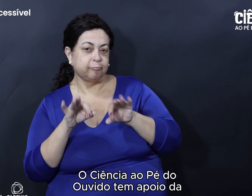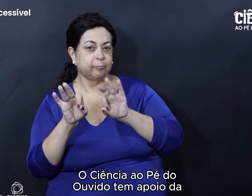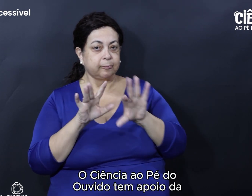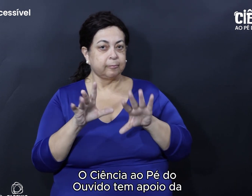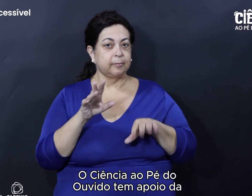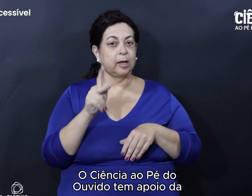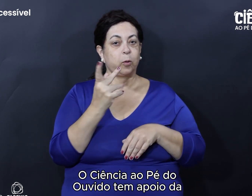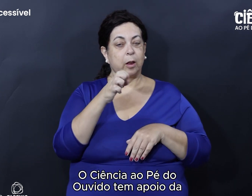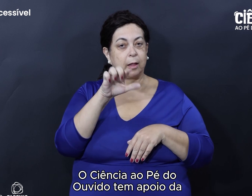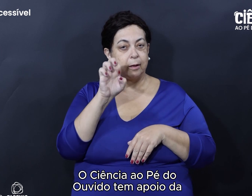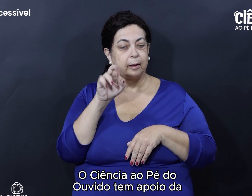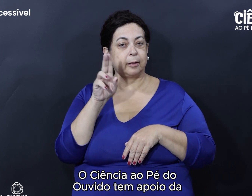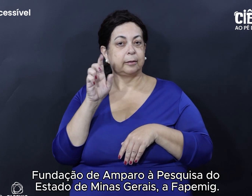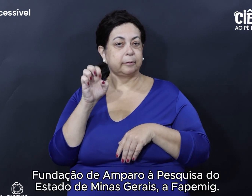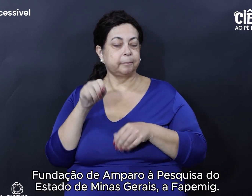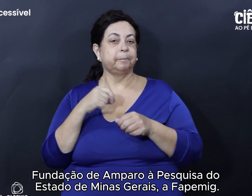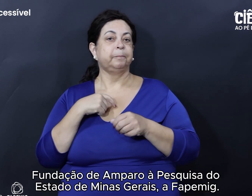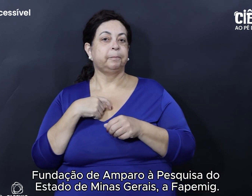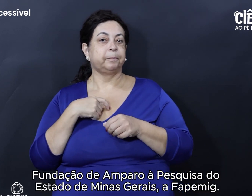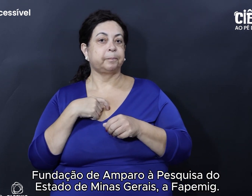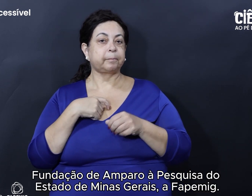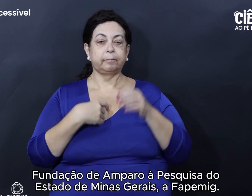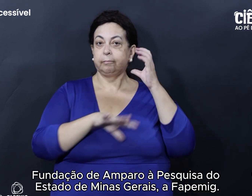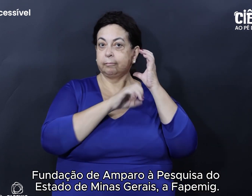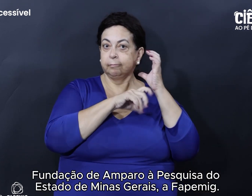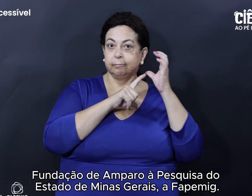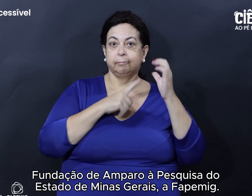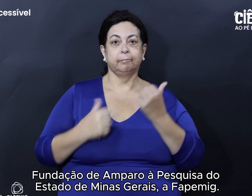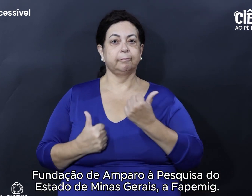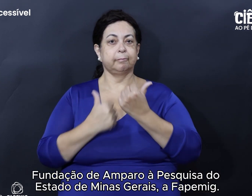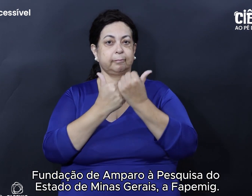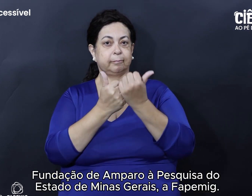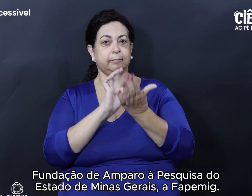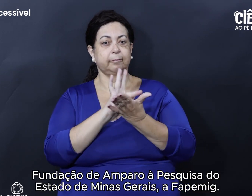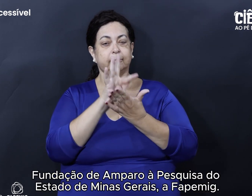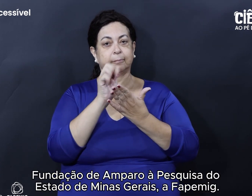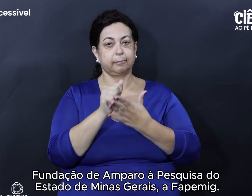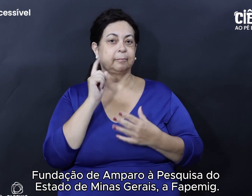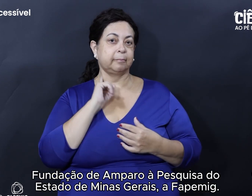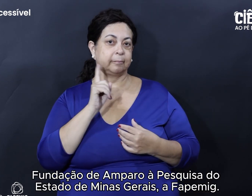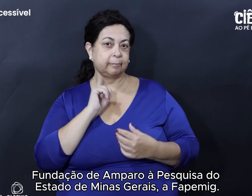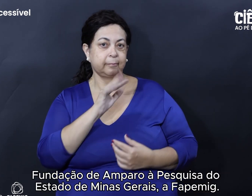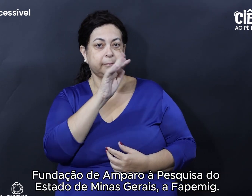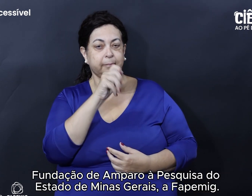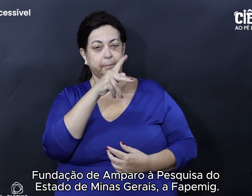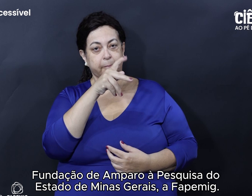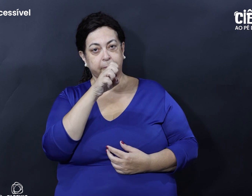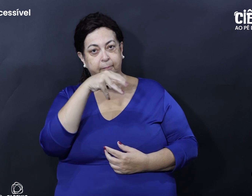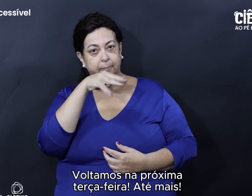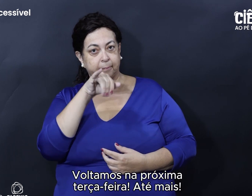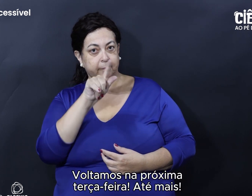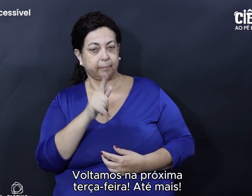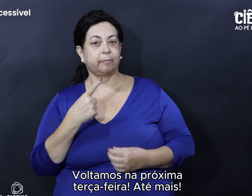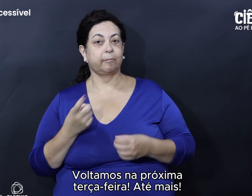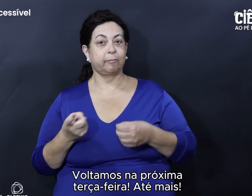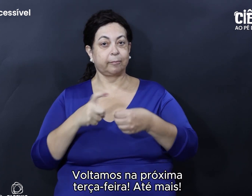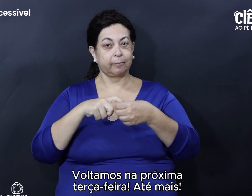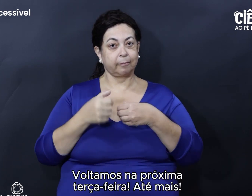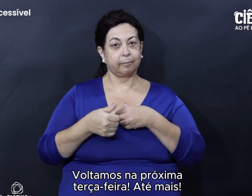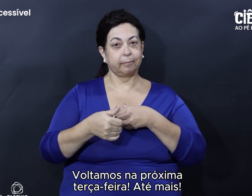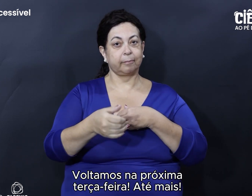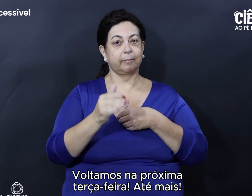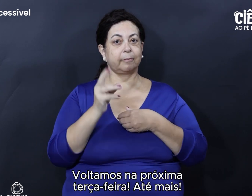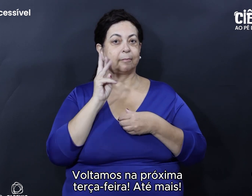O Ciência ao Pé do Ouvido tem apoio da Fundação de Amparo à Pesquisa do Estado de Minas Gerais, a FAPEMIG. Voltamos na